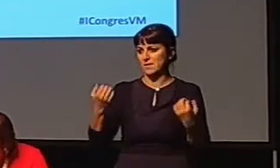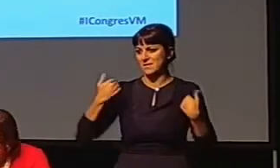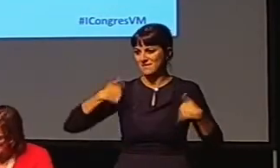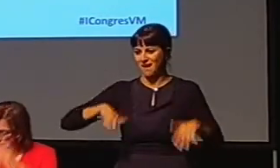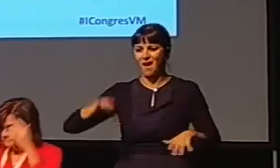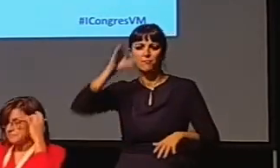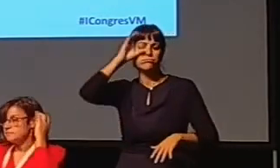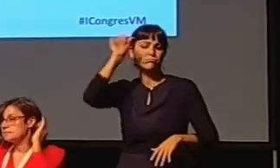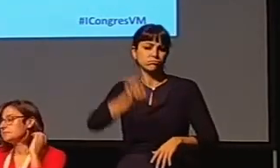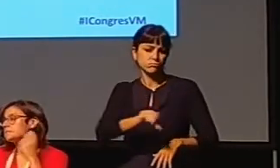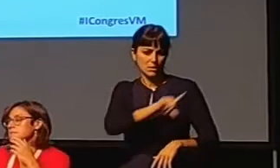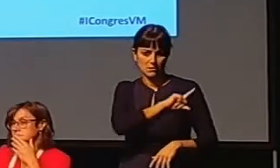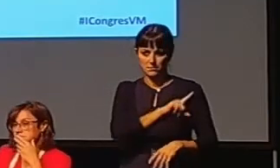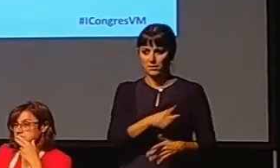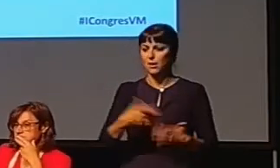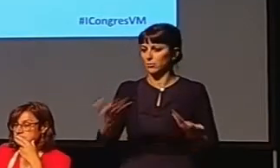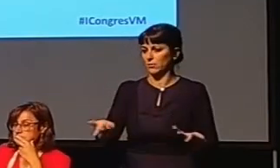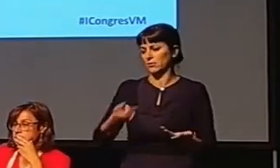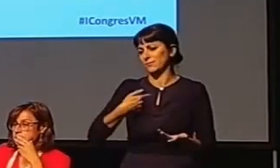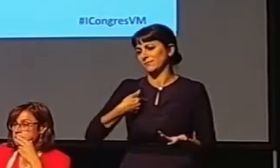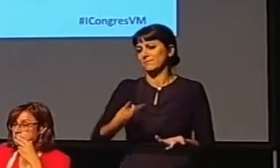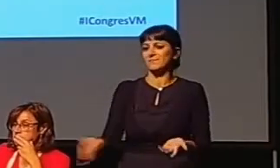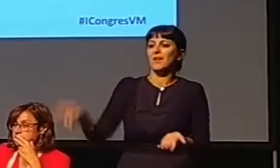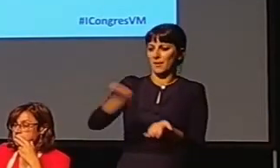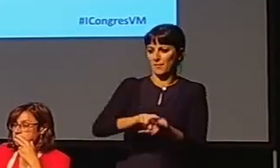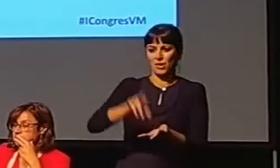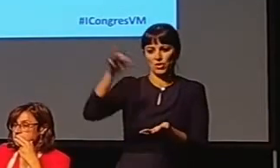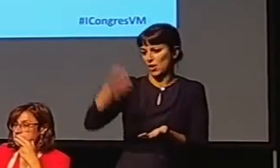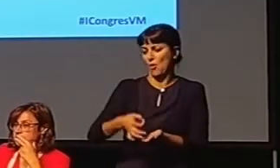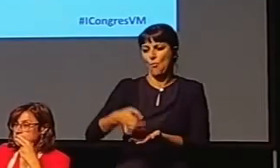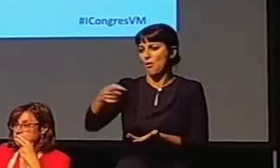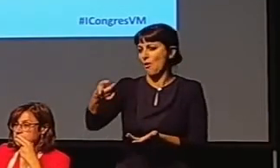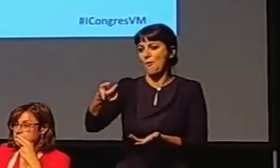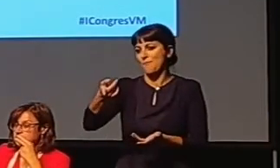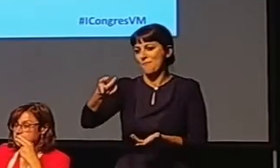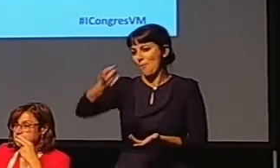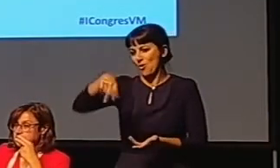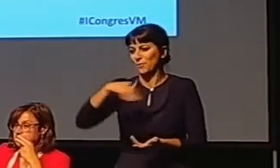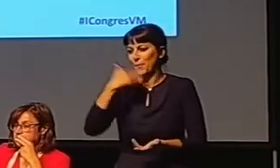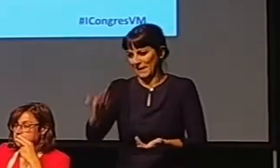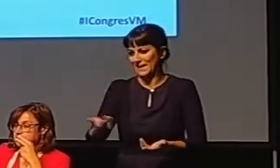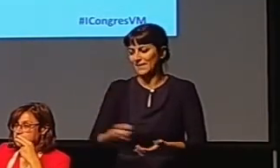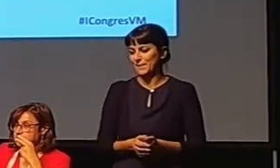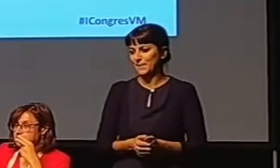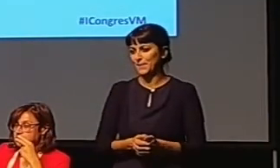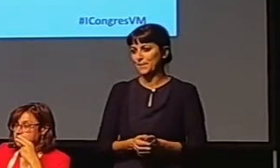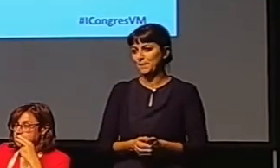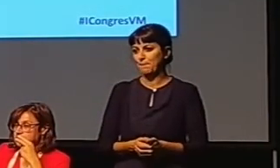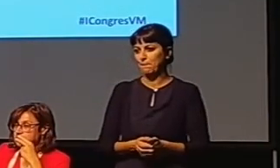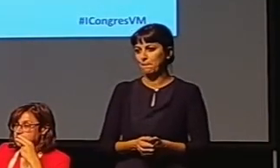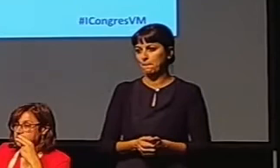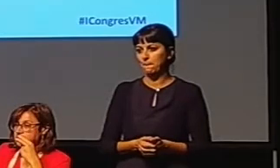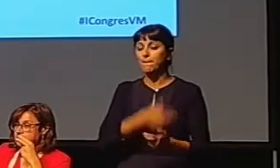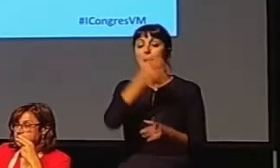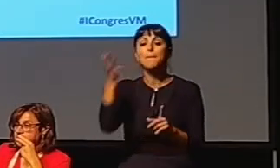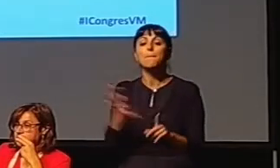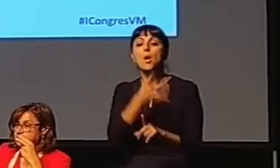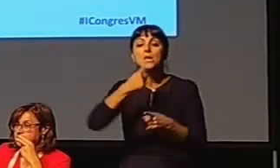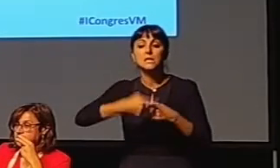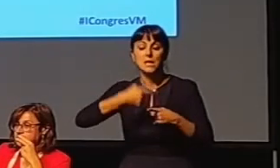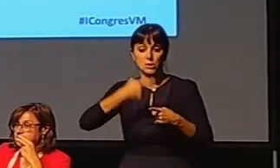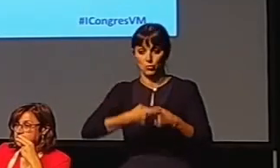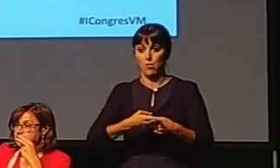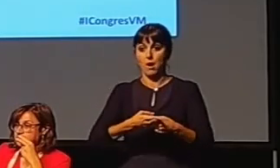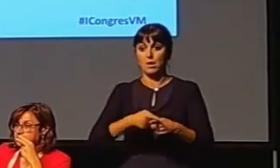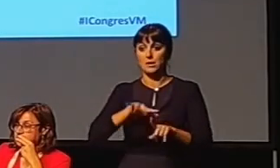diverses vegades dir el que us vaig a dir ara, no? Con lo cual no és un spoiler de res, que és la violència sexual en